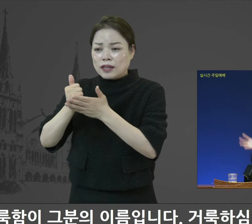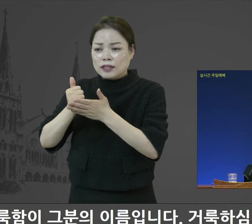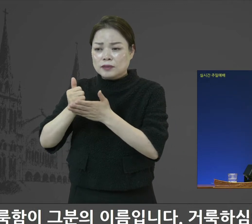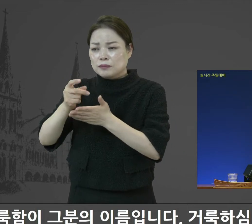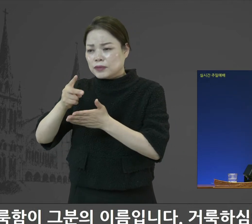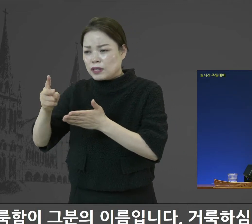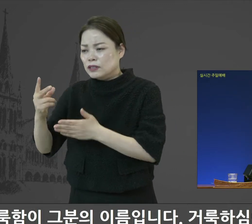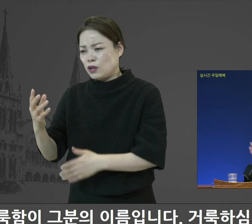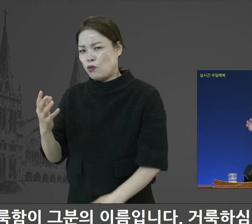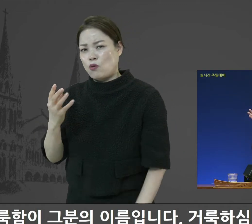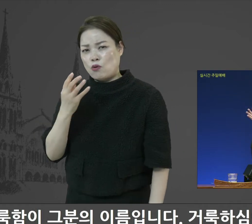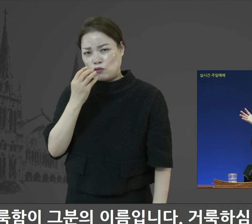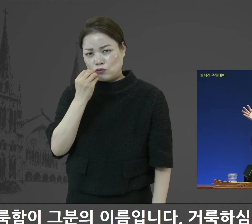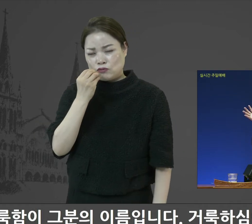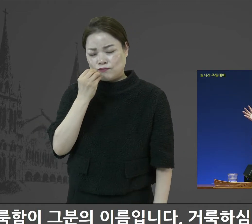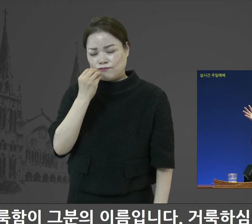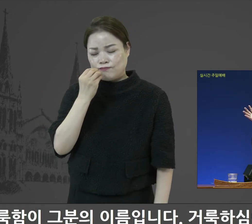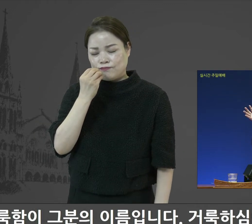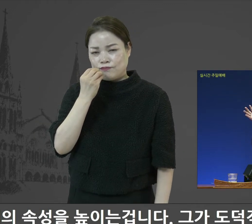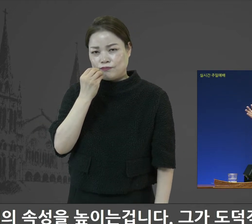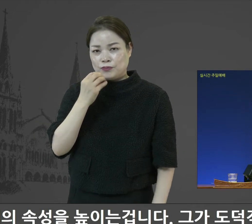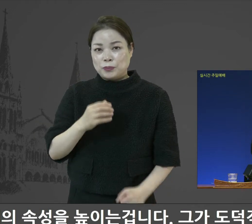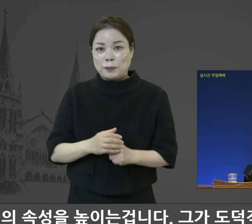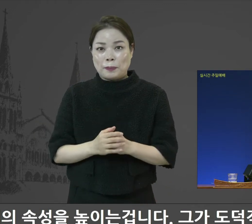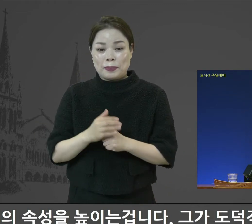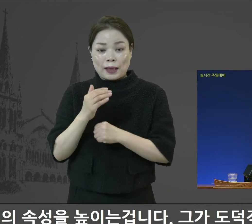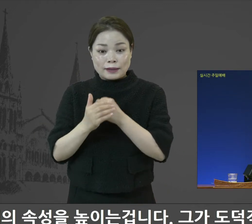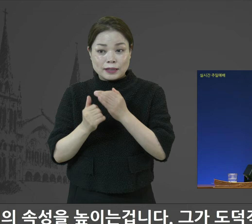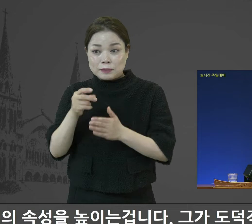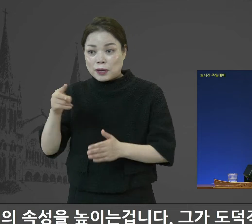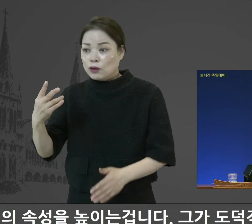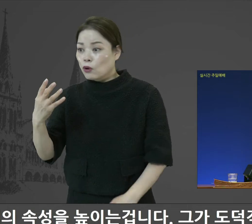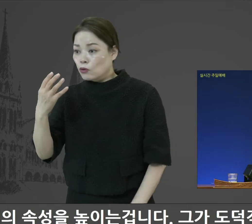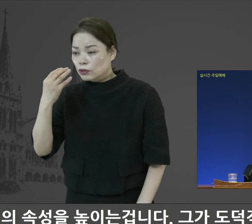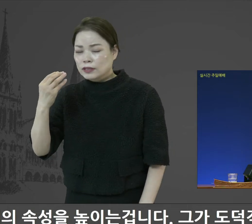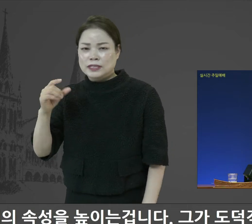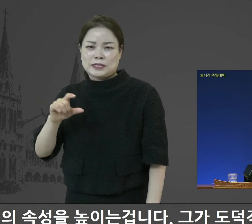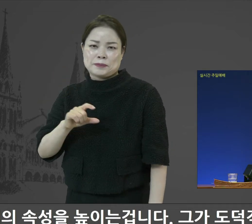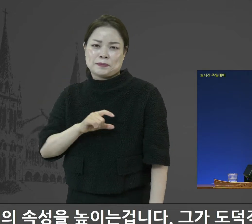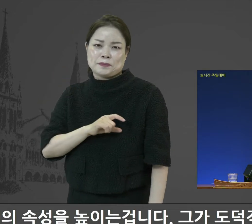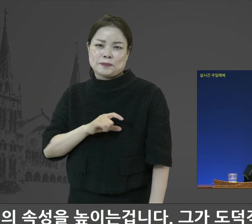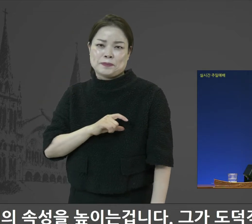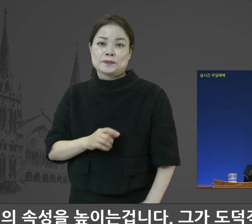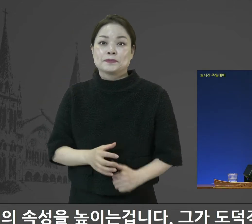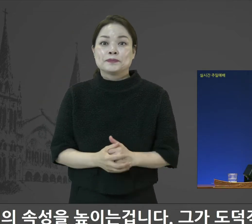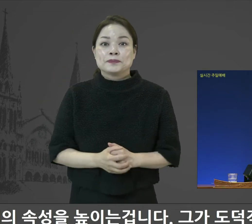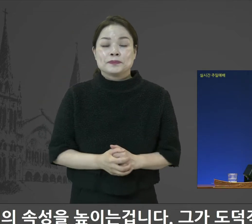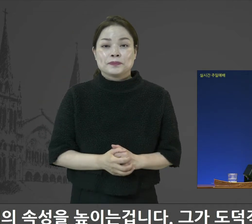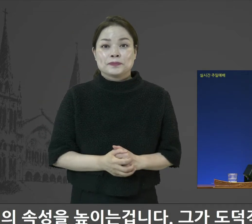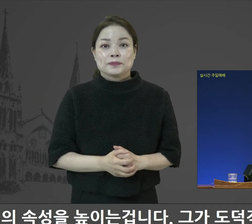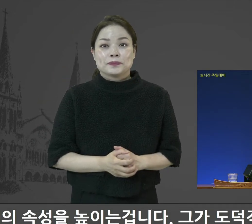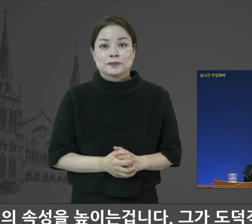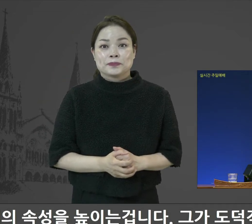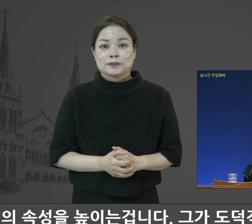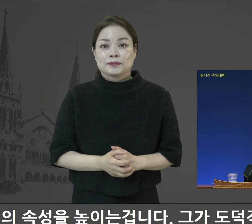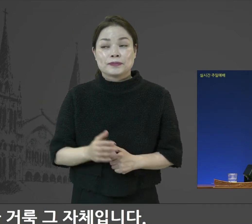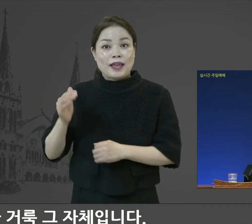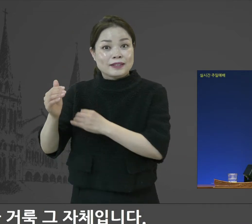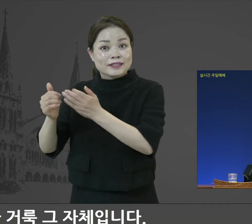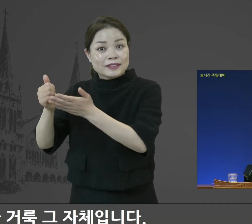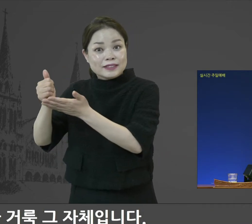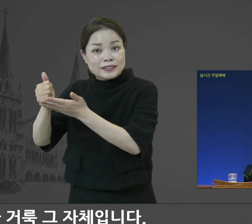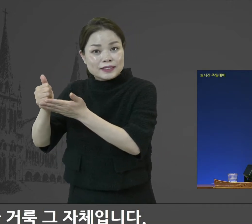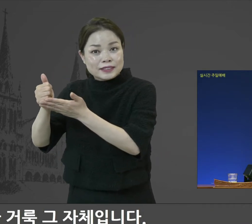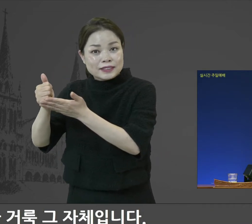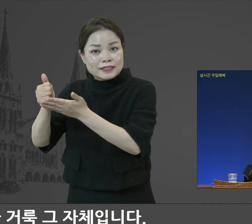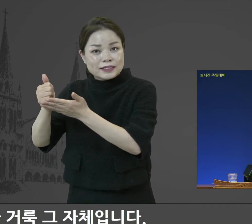자체가 거룩함입니다. 거룩하심이 당신의 이름입니다, 이렇게 고백하고 있는 겁니다. 그분이